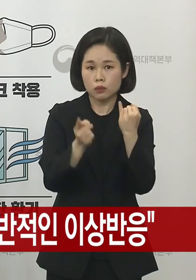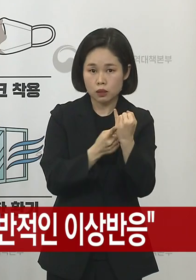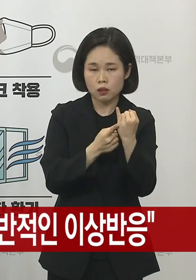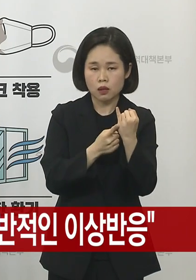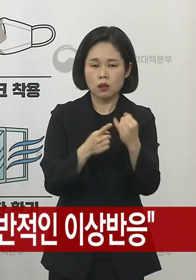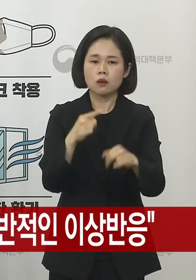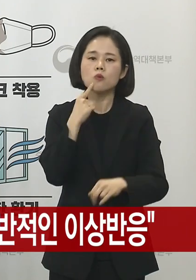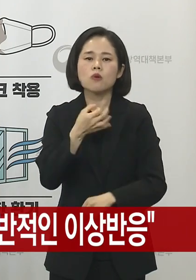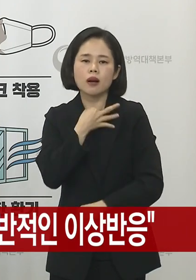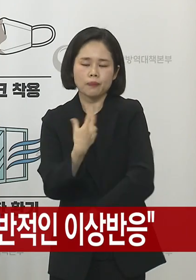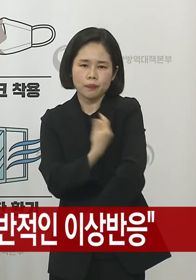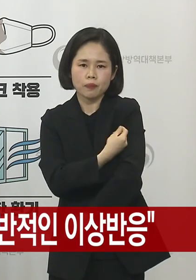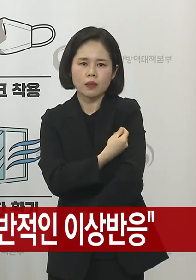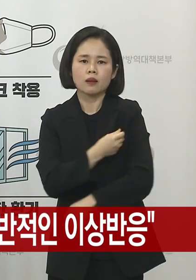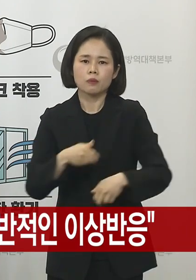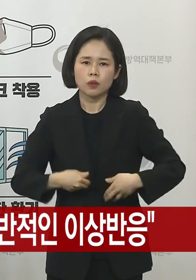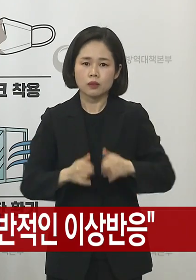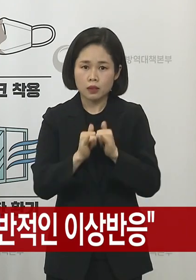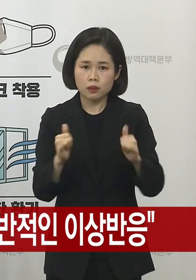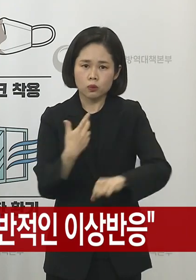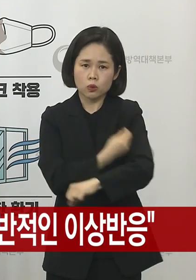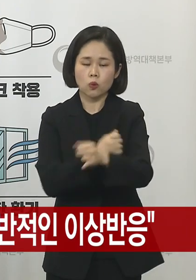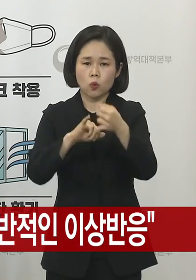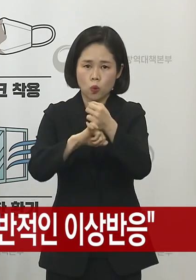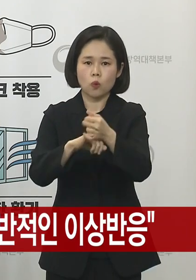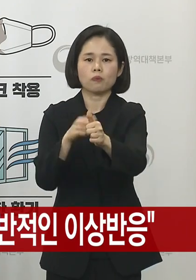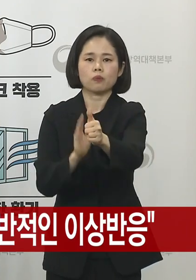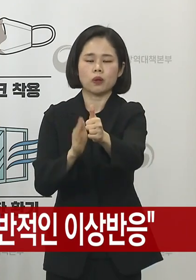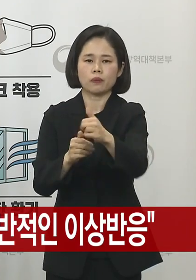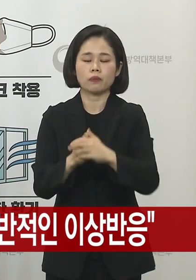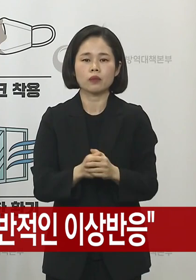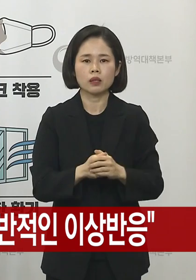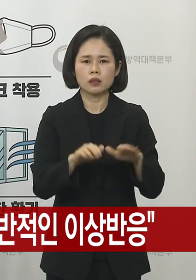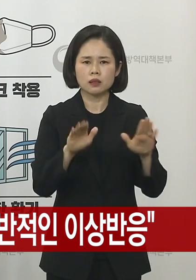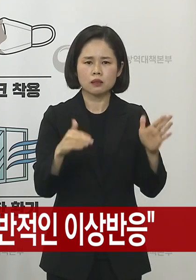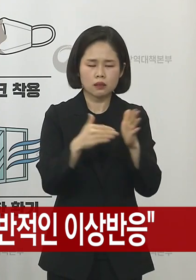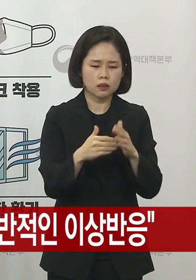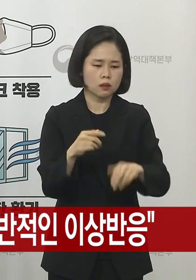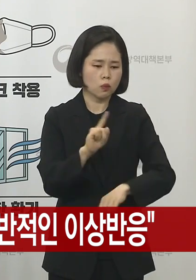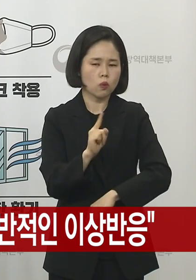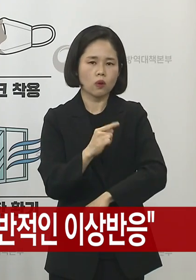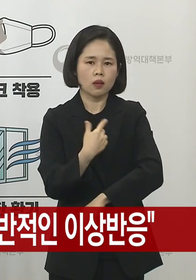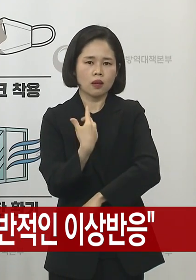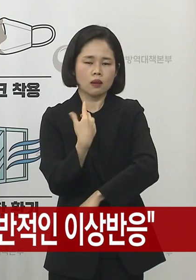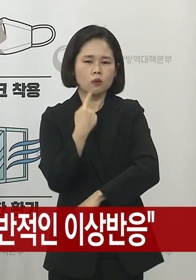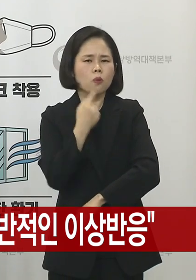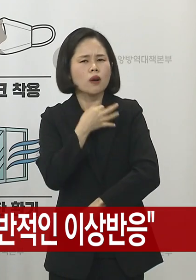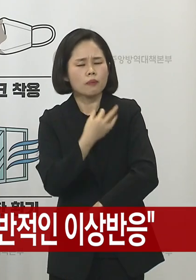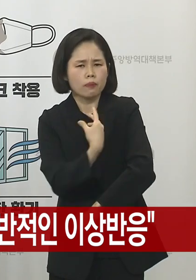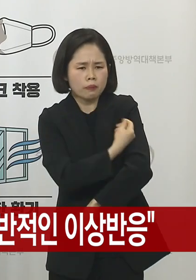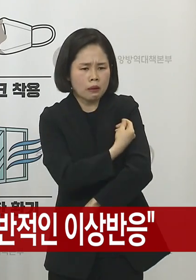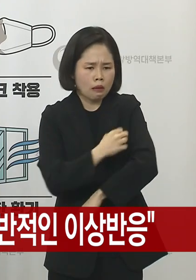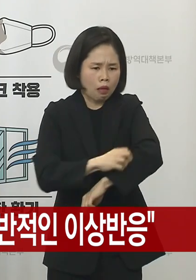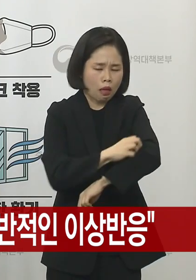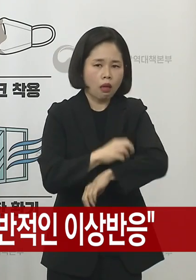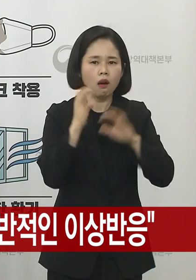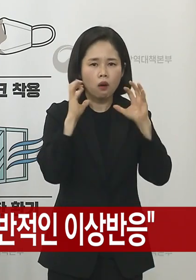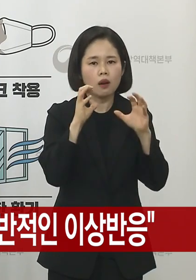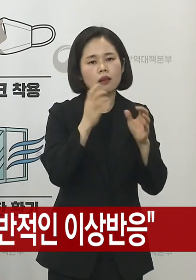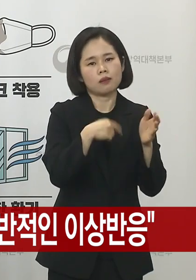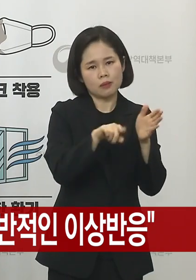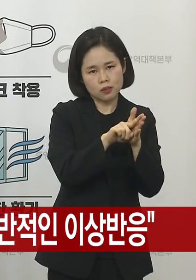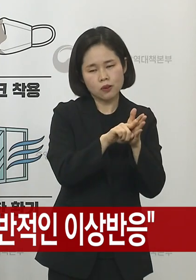중 미접종자는 접종을 받아주시기 바랍니다. 특히 유정란 배양 방식의 백신에 알레르기가 있는 어린이를